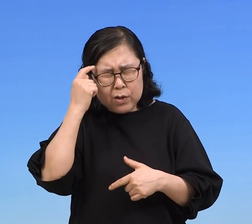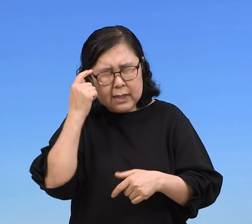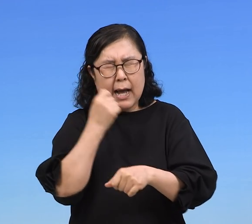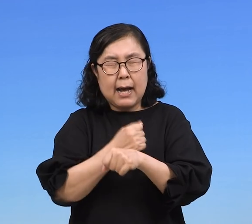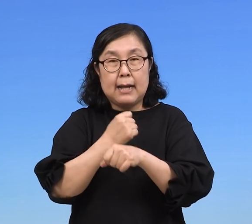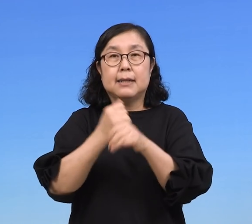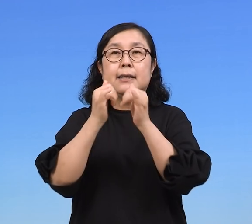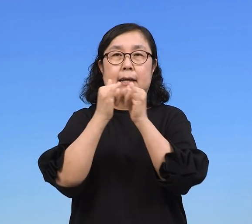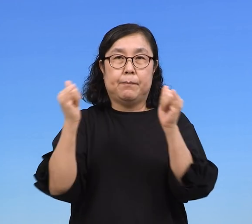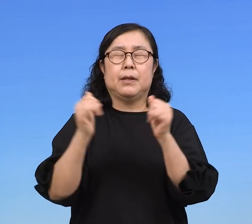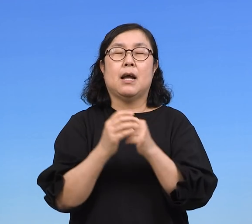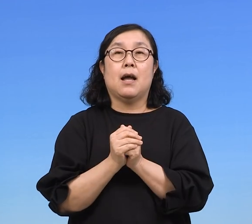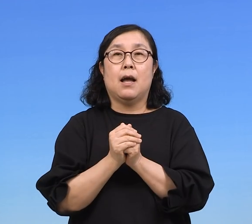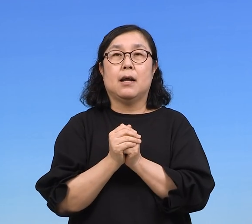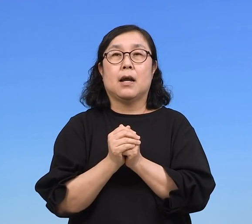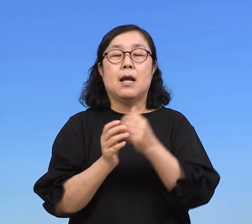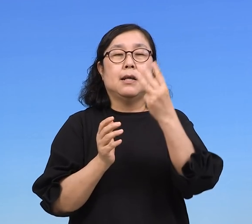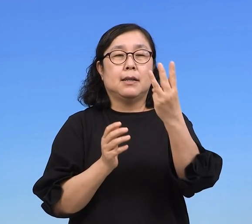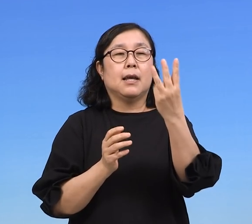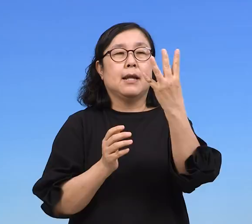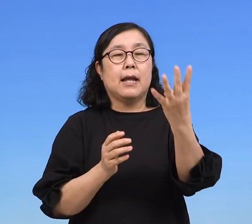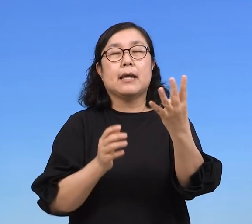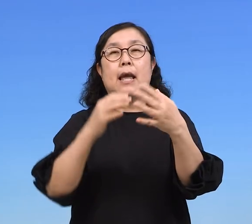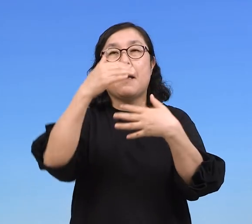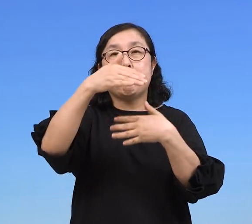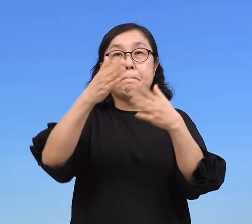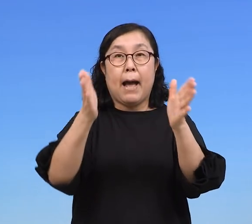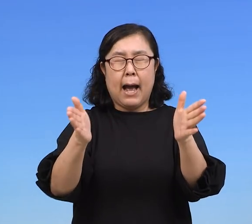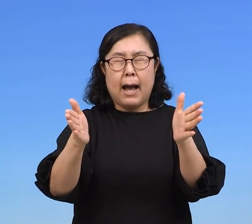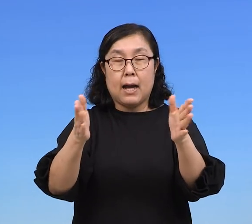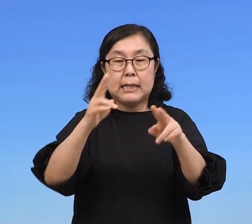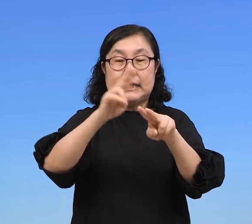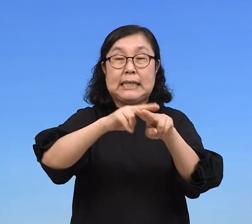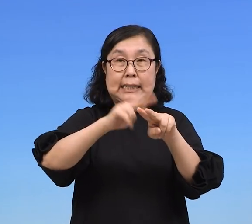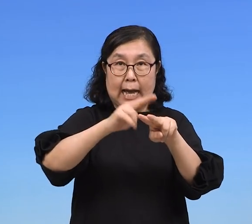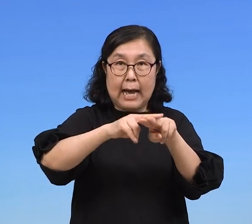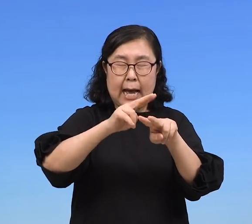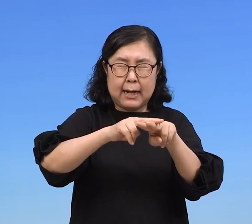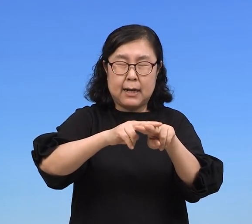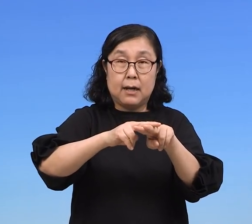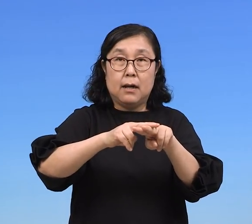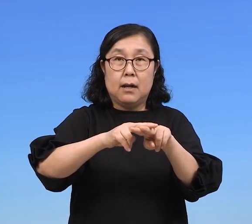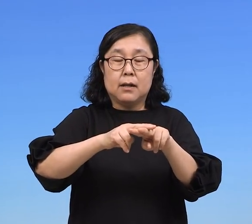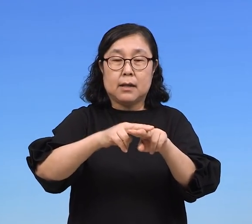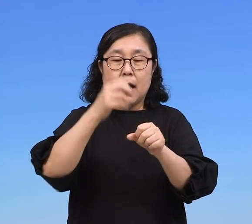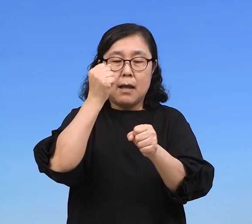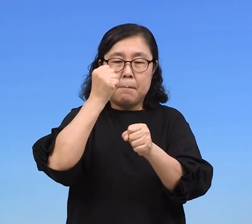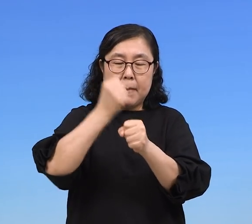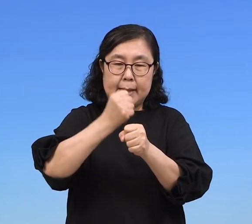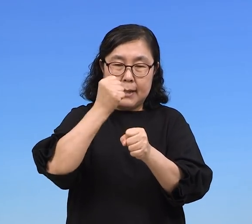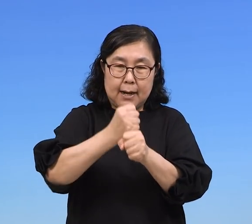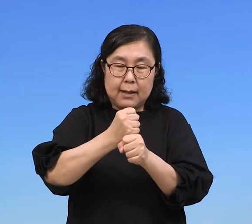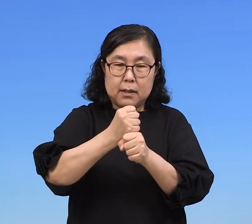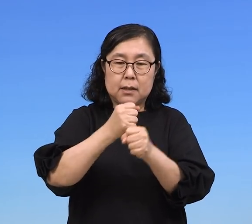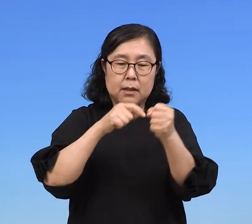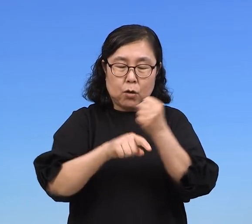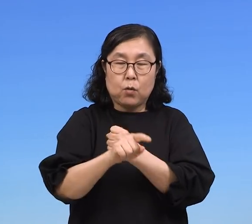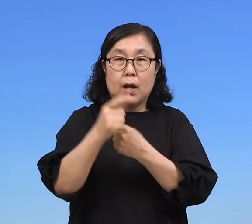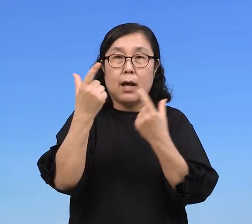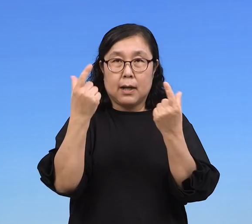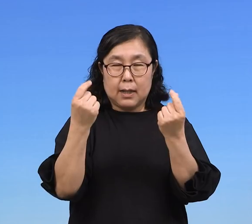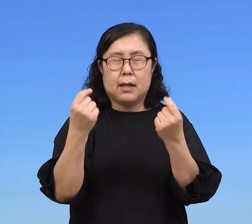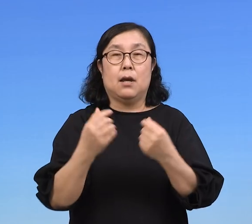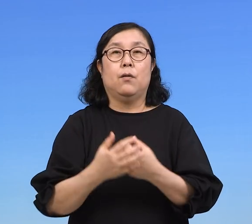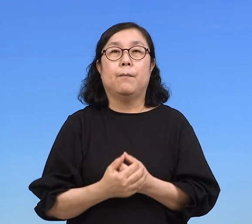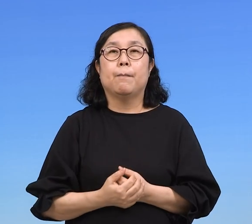이게 아까 말했던 그 세 개의 방, 네 개의 방, 거기에 세 개의 의자, 네 개의 의자를 마련해야 된다, 그 이야기 아닙니까?